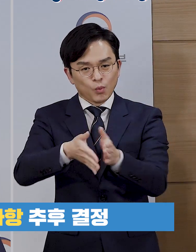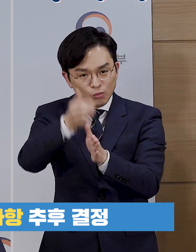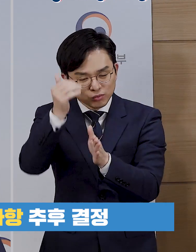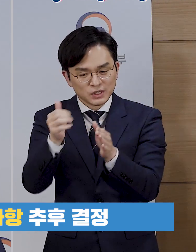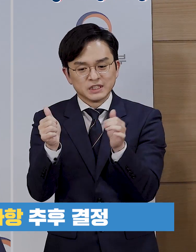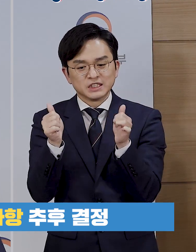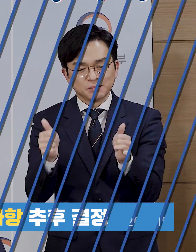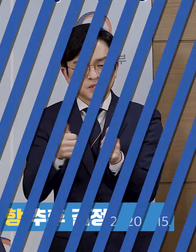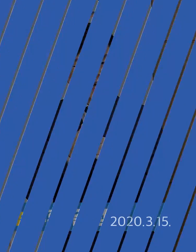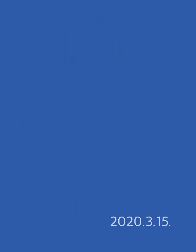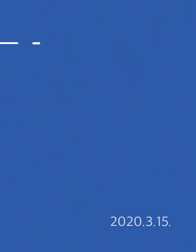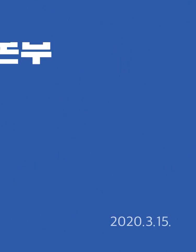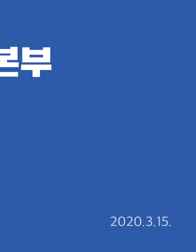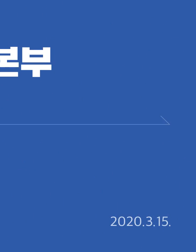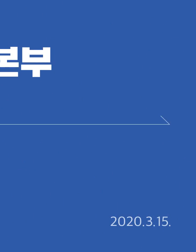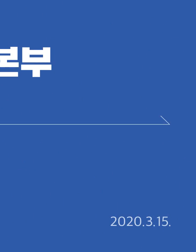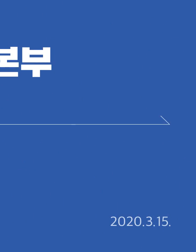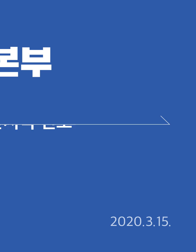결정해 나갈 계획입니다.